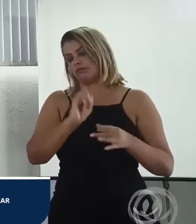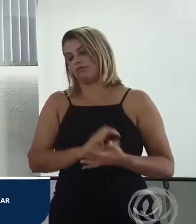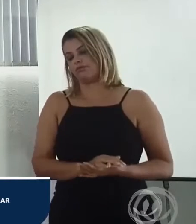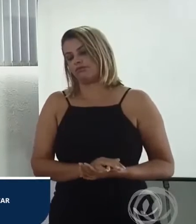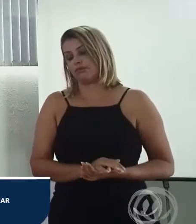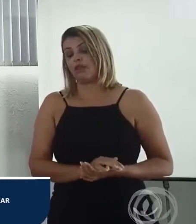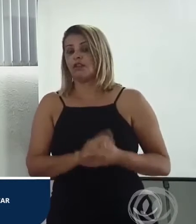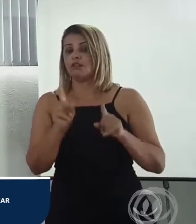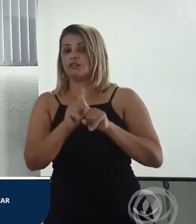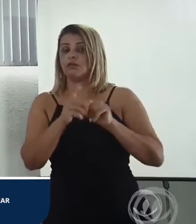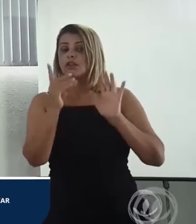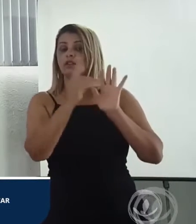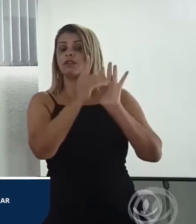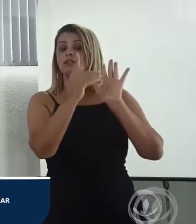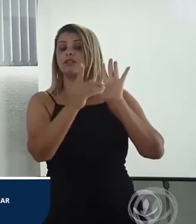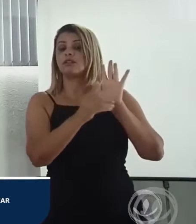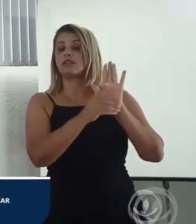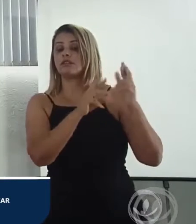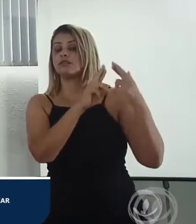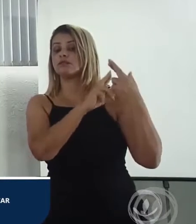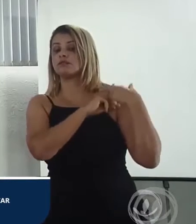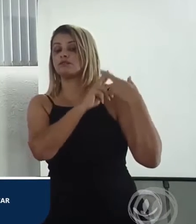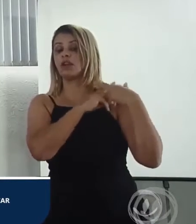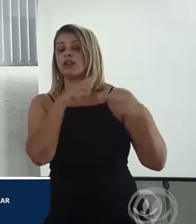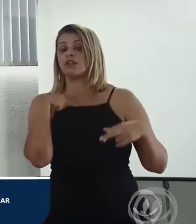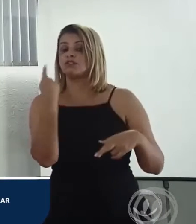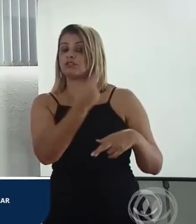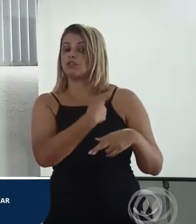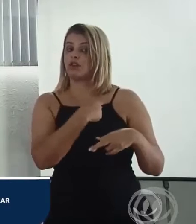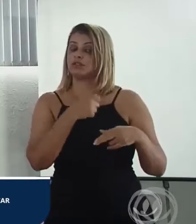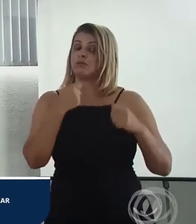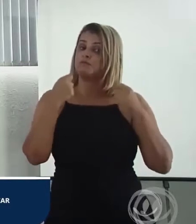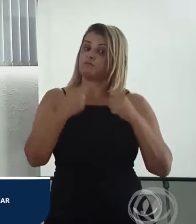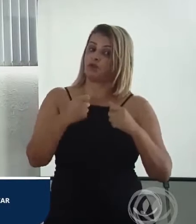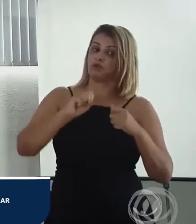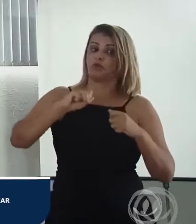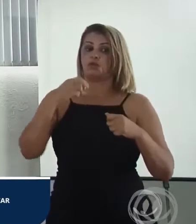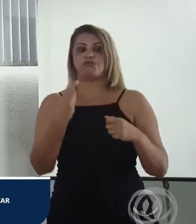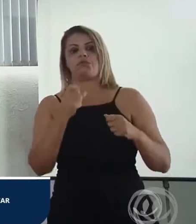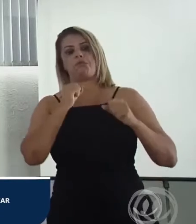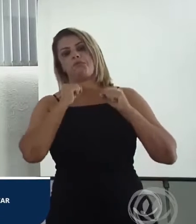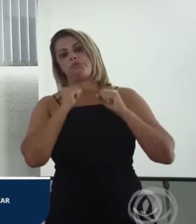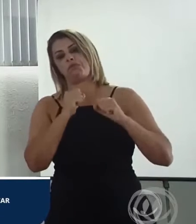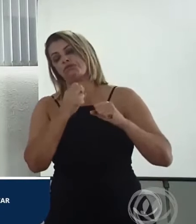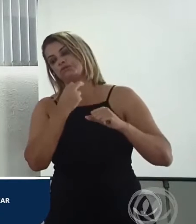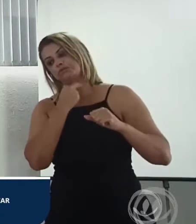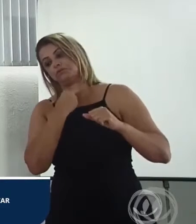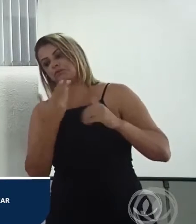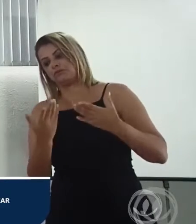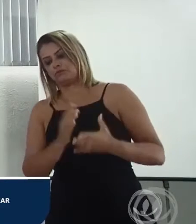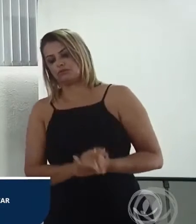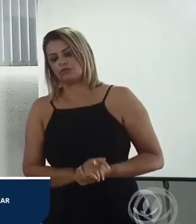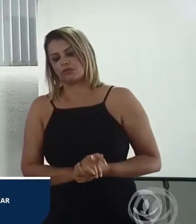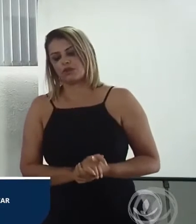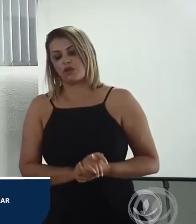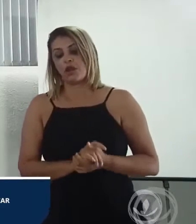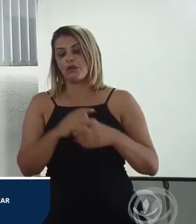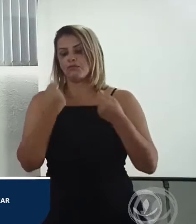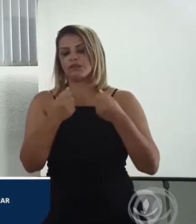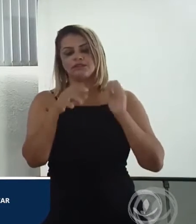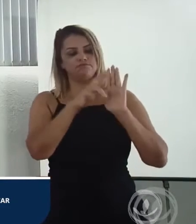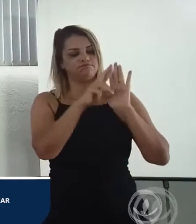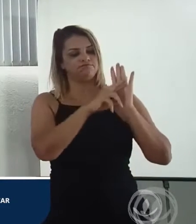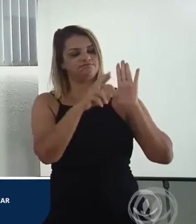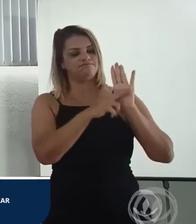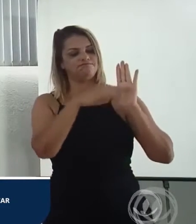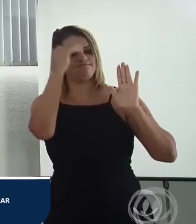permite fazer o que talvez a gente deixaria um pouco mais livre. Então a gente vai ter que seguir até